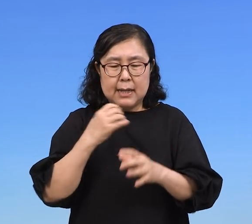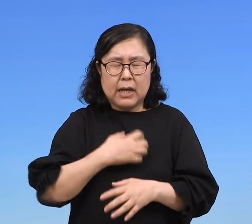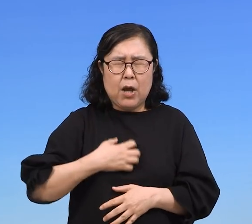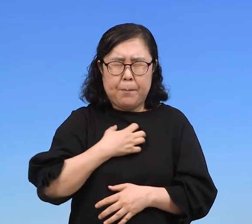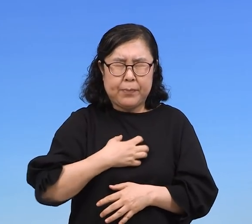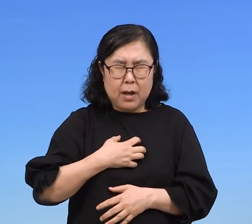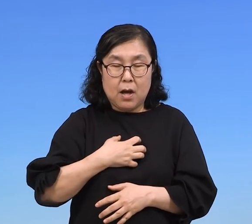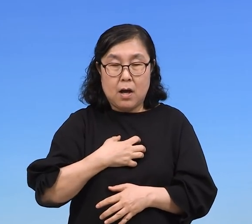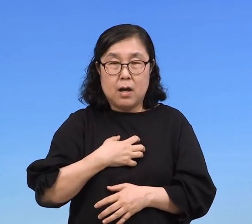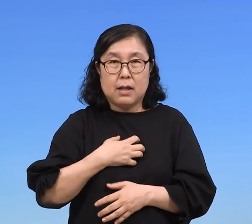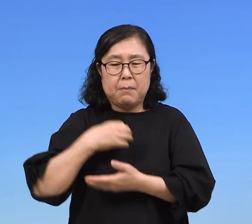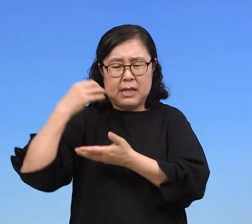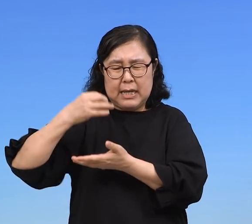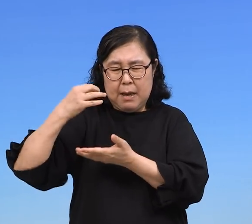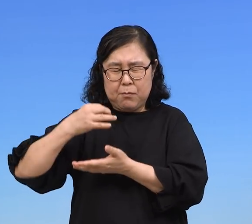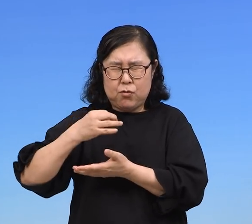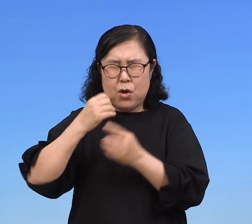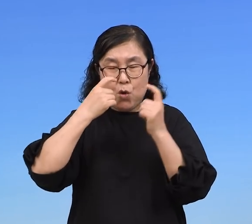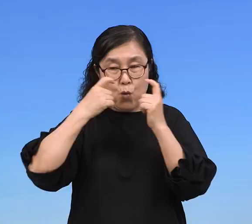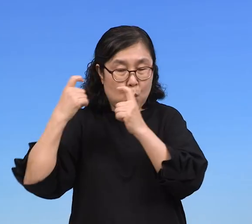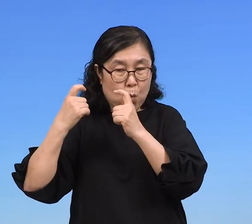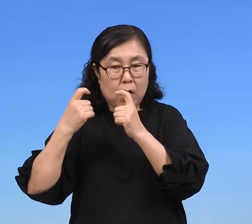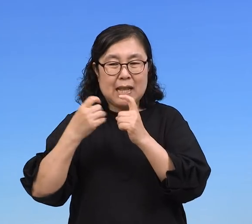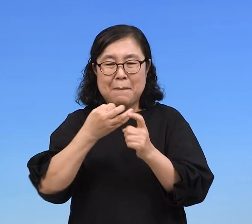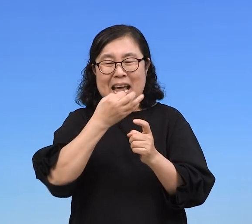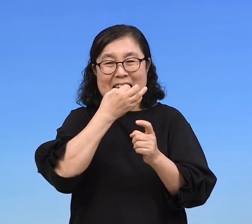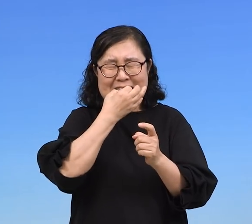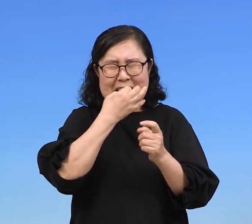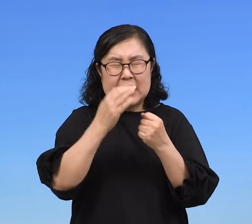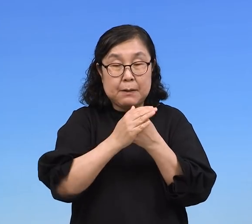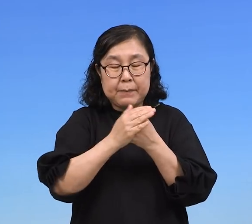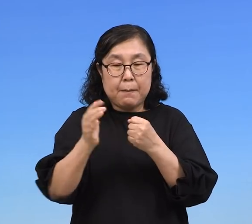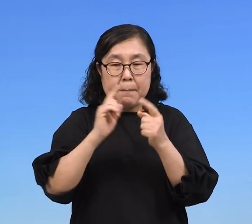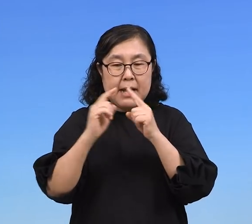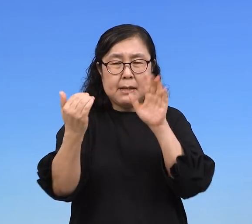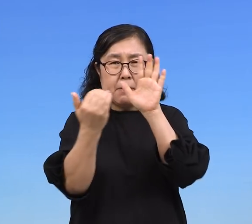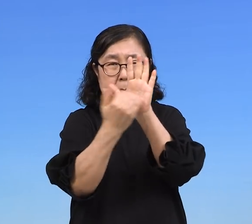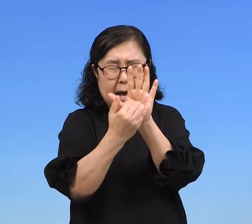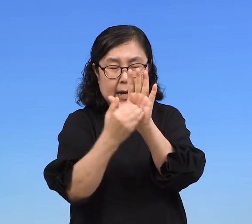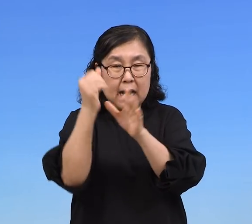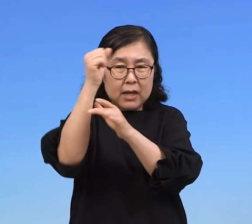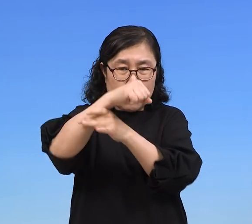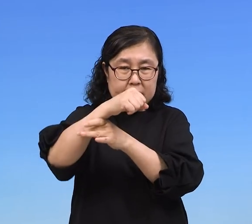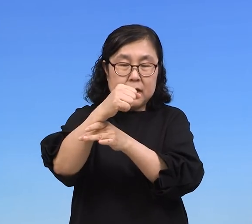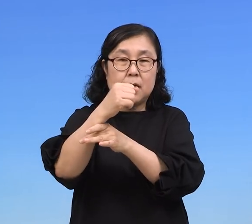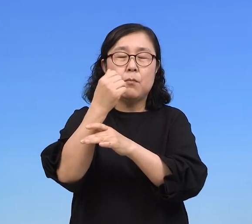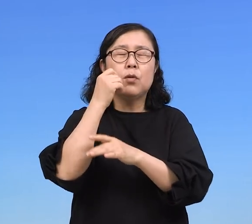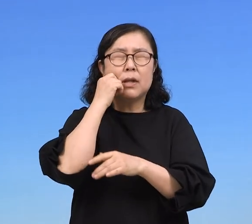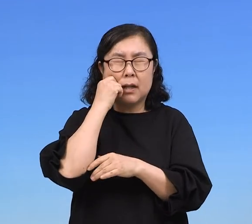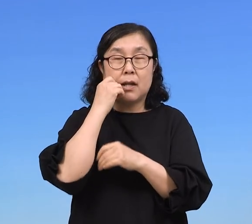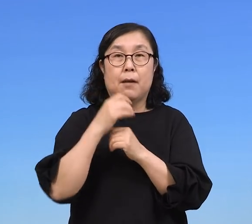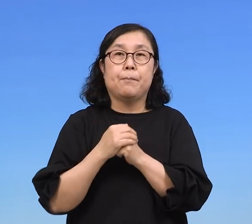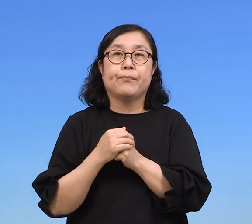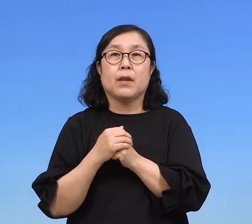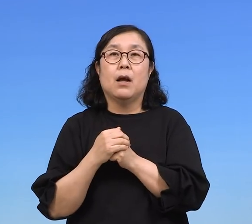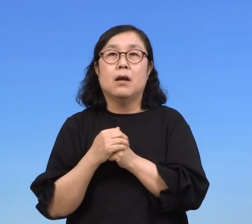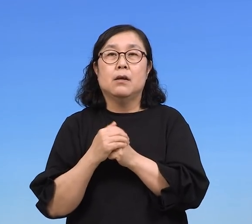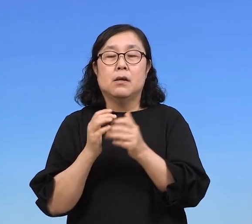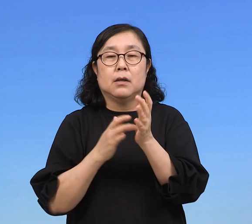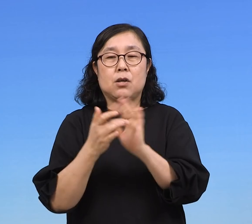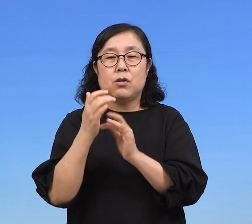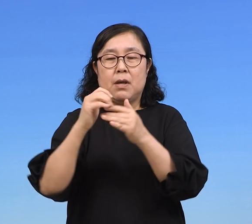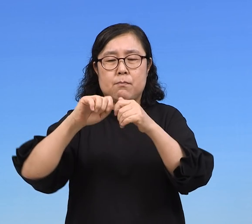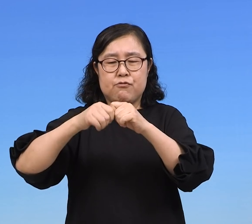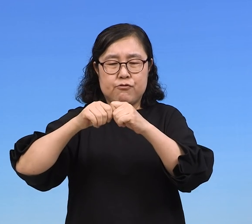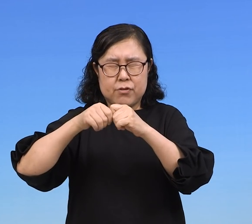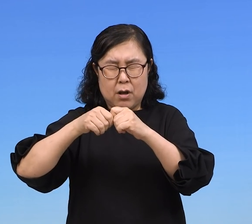염려와 재물의 유혹과 기타 욕심이 들어와 말씀을 막아 결실하지 못하게 되는 자요. 예수님의 이 분석을